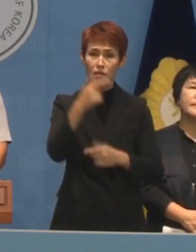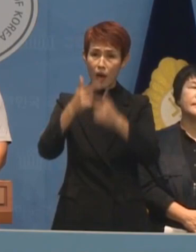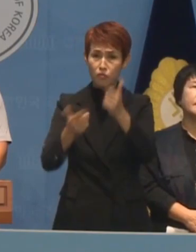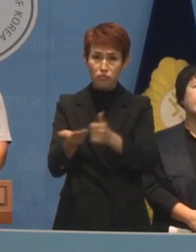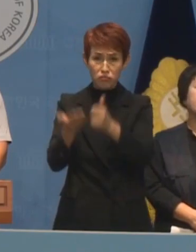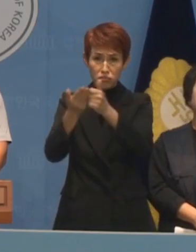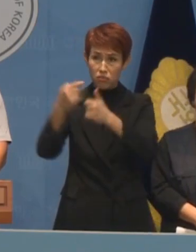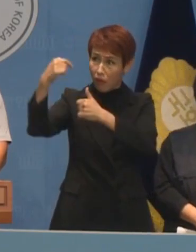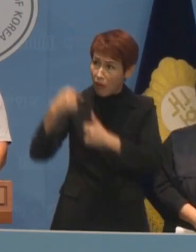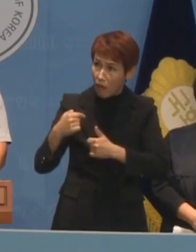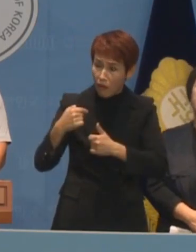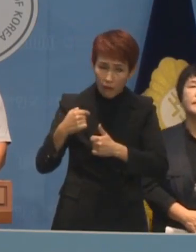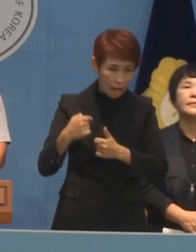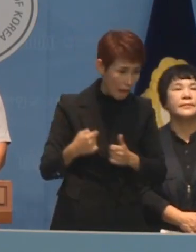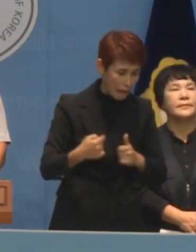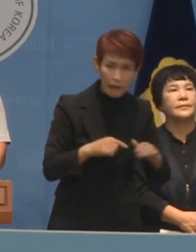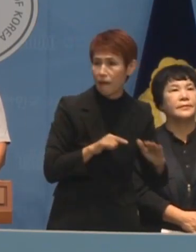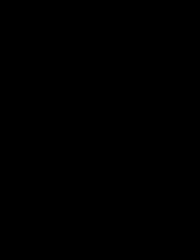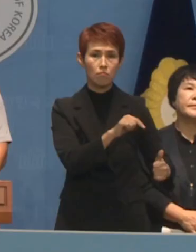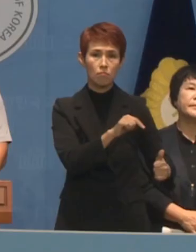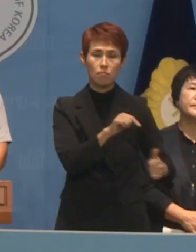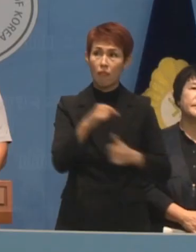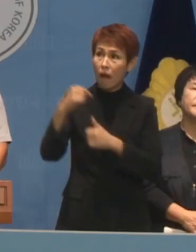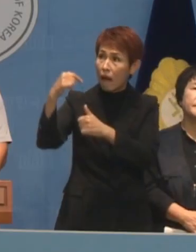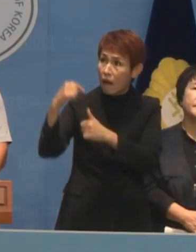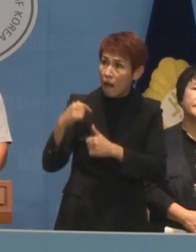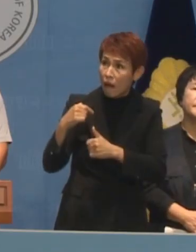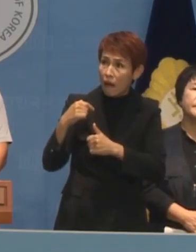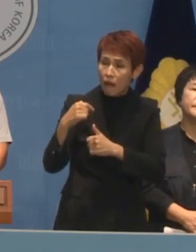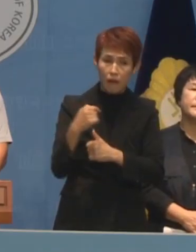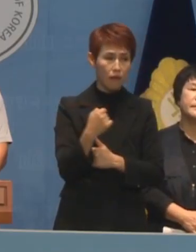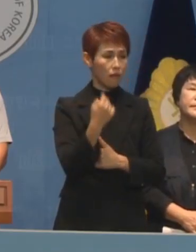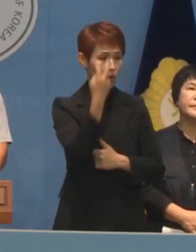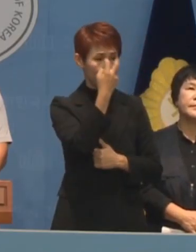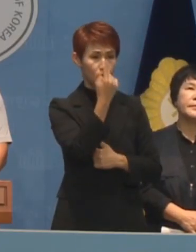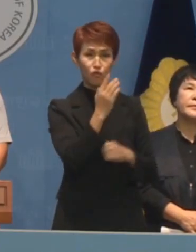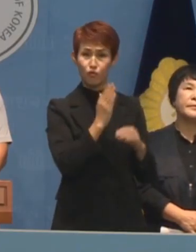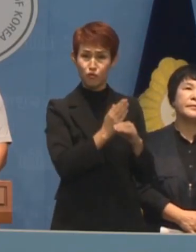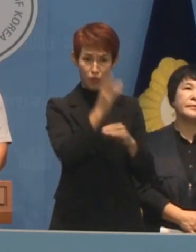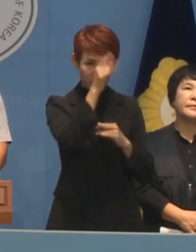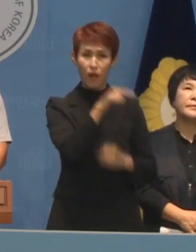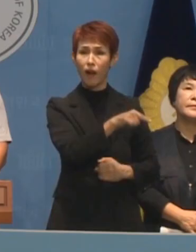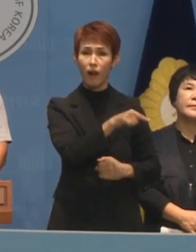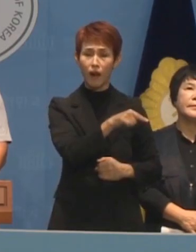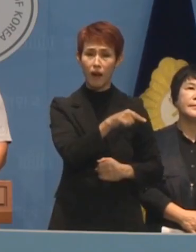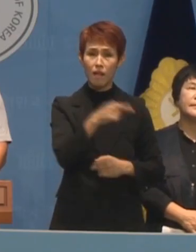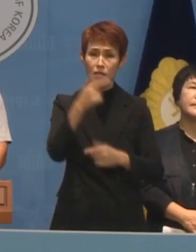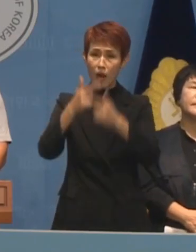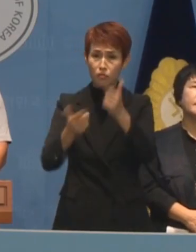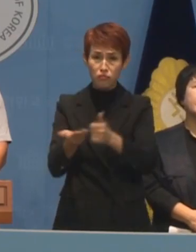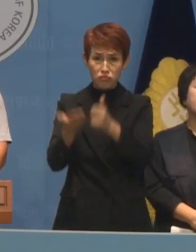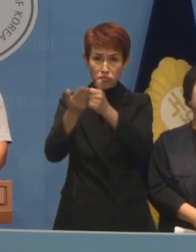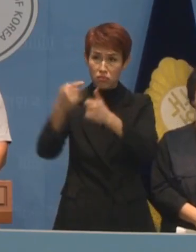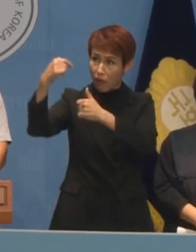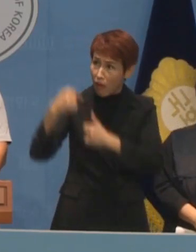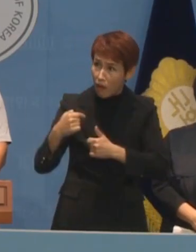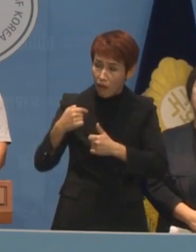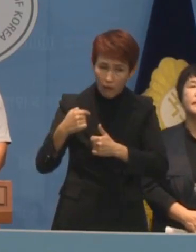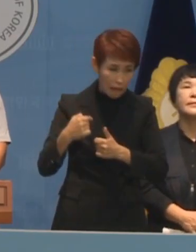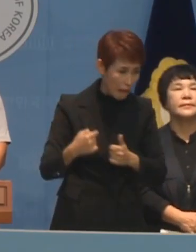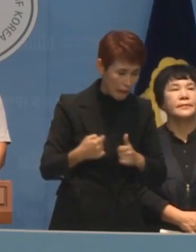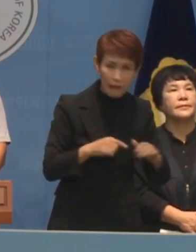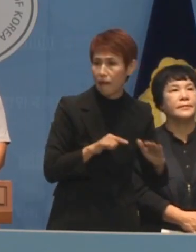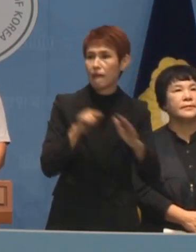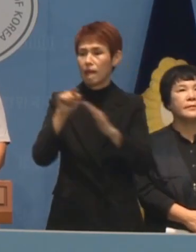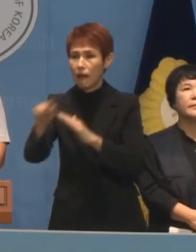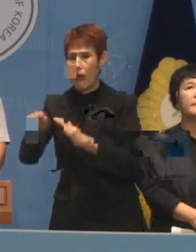근무지를 비우고 조경작업에 투입되면 본연의 경비근무를 쓰고 있는 청원경찰들이었습니다. 근무지를 비우고 조경작업에